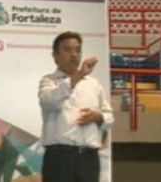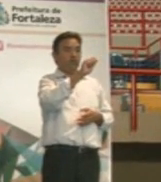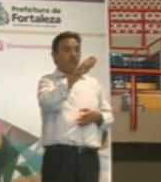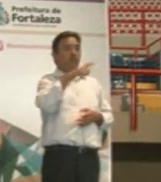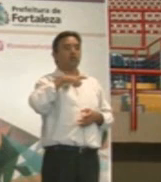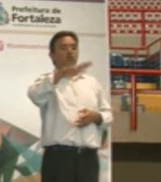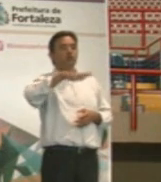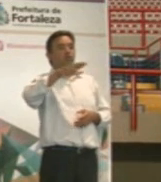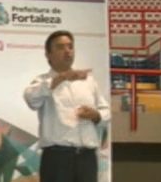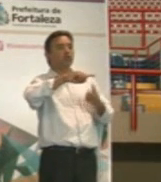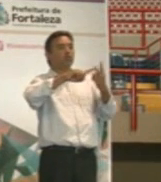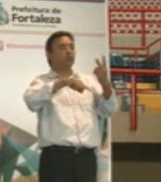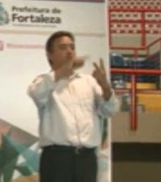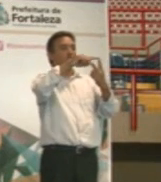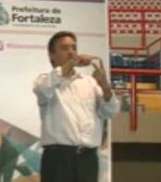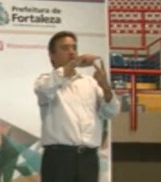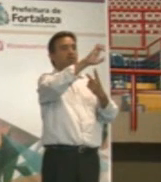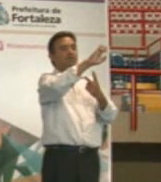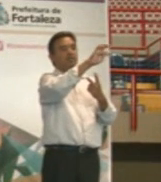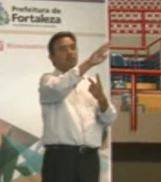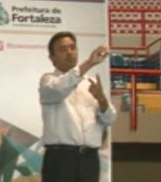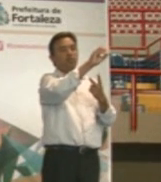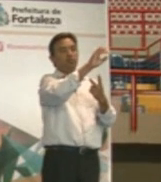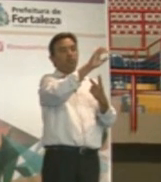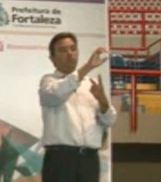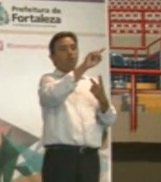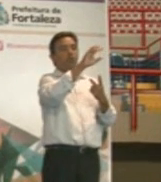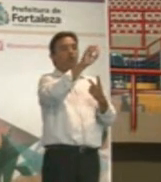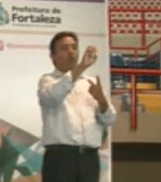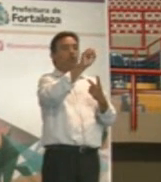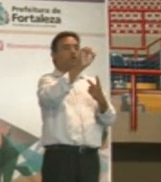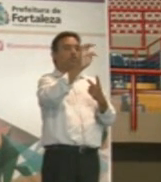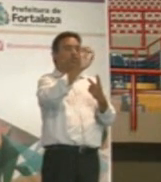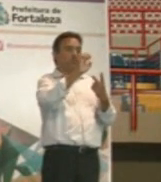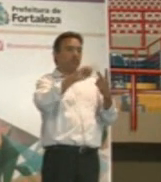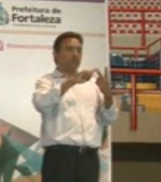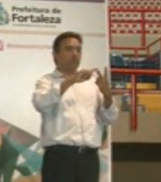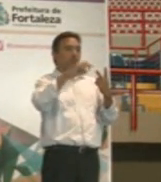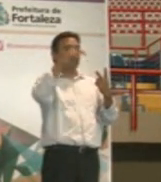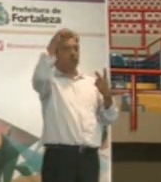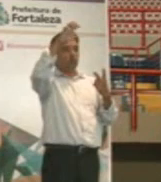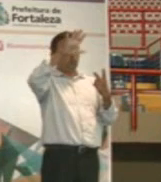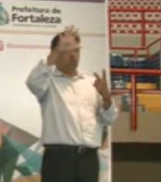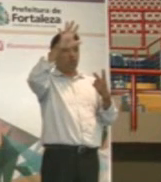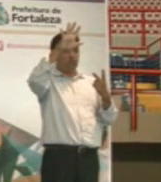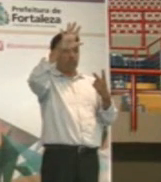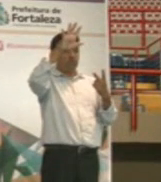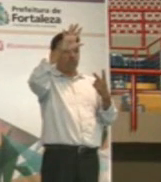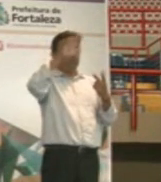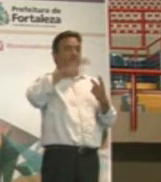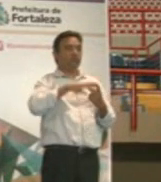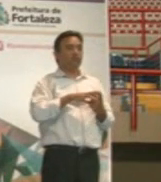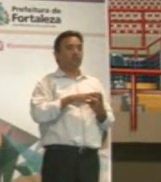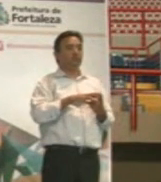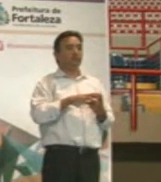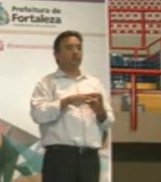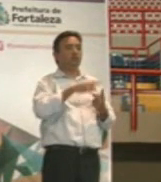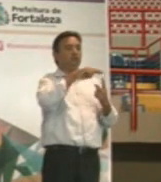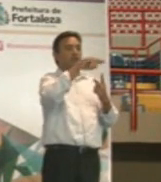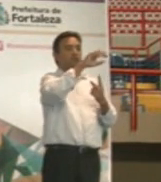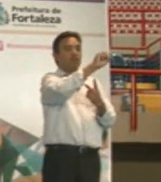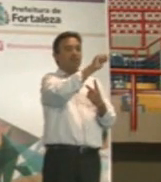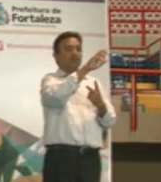vocês? Centro-Oeste e a outra região? Norte. Cerrado e floresta amazônica. Para